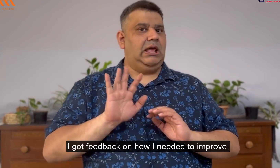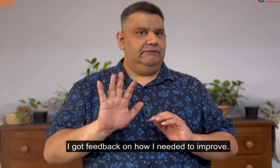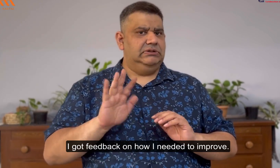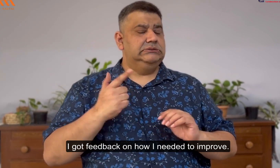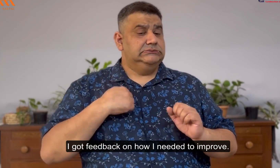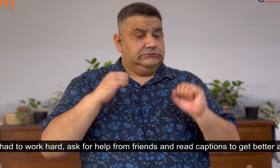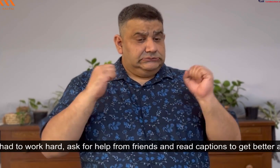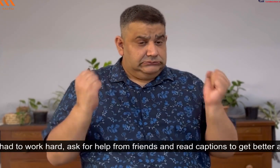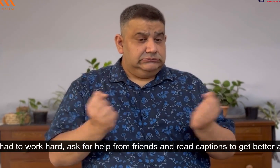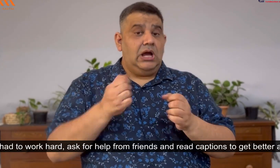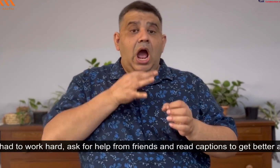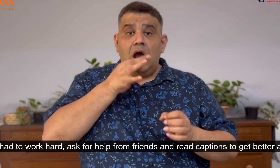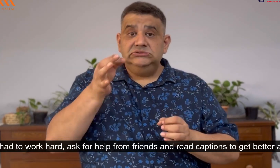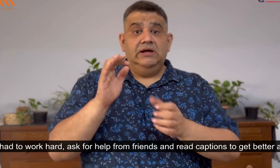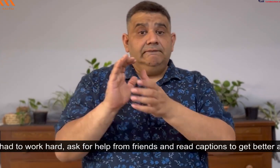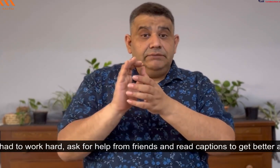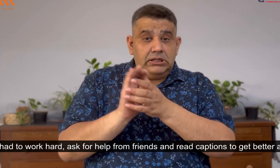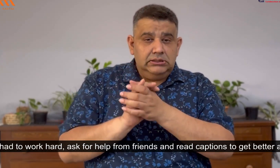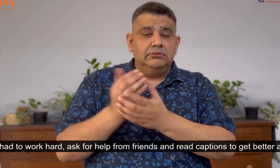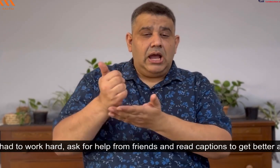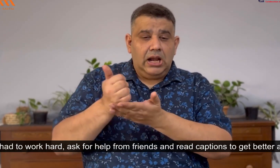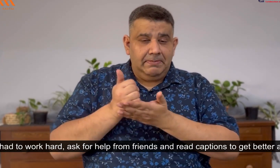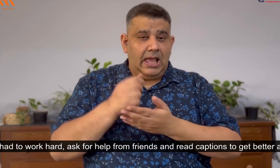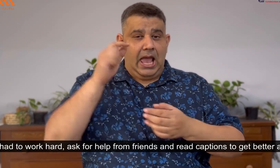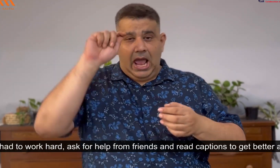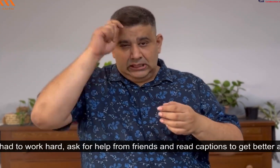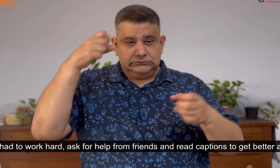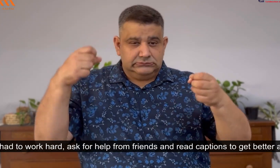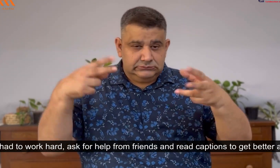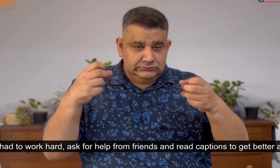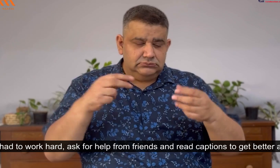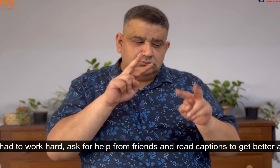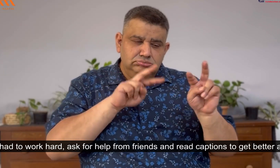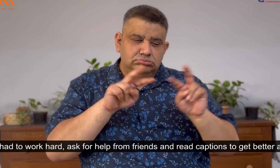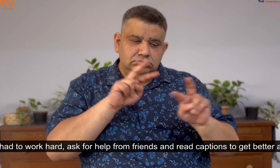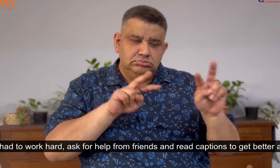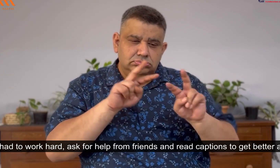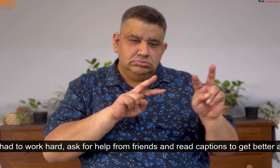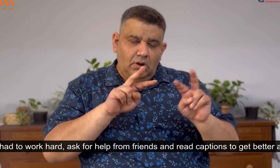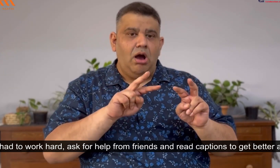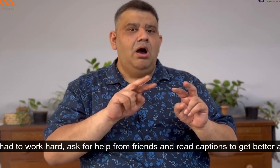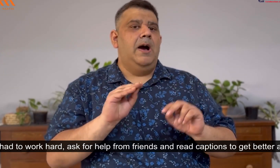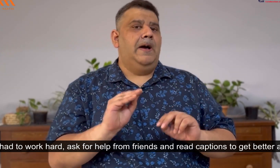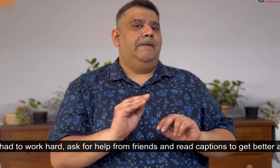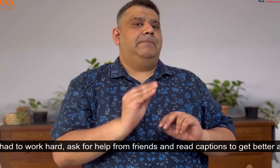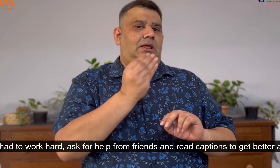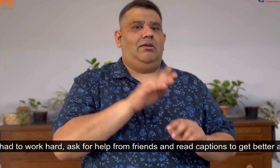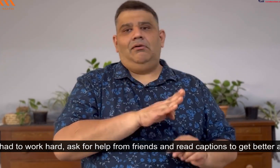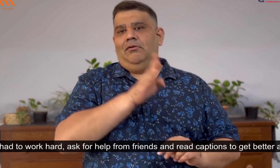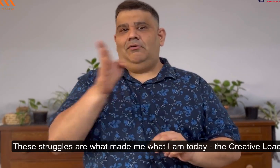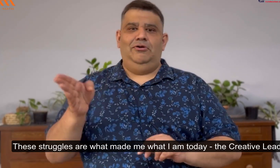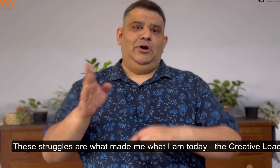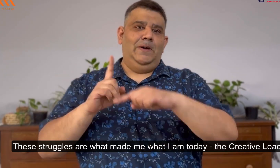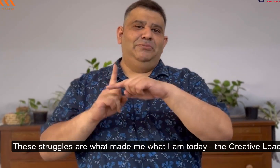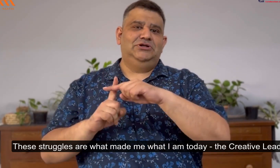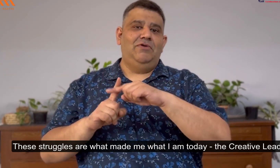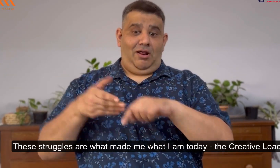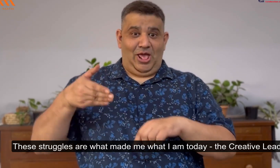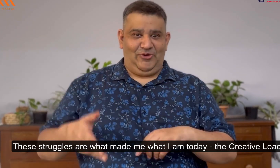मदद मांगनी पड़ी और कैप्शन पढ़ना पड़ा। इन संघर्षों ने ही मुझे वह बनाया जो मैं आज हूँ, क्रिएटिव लीड। इस